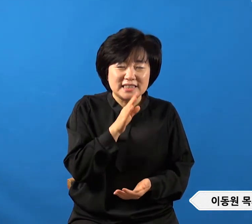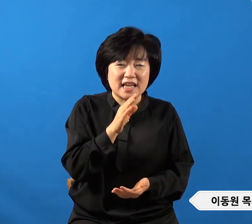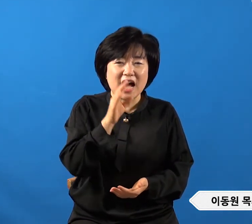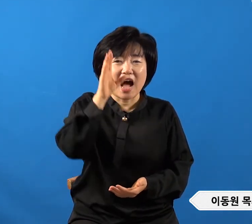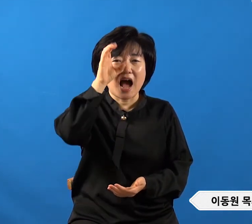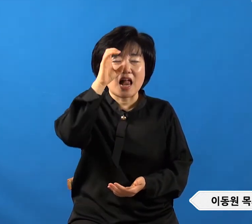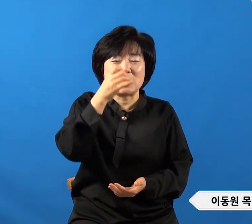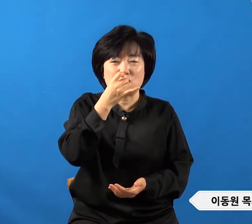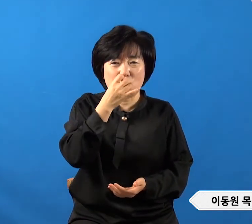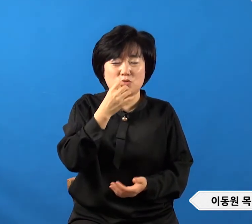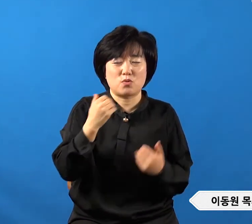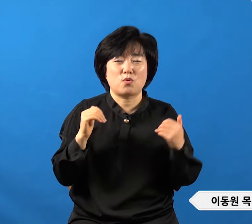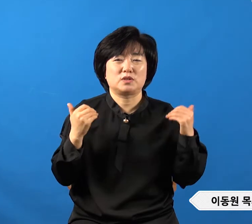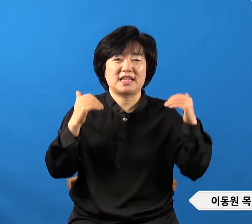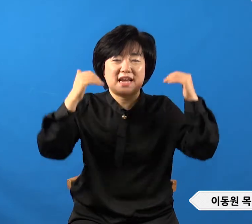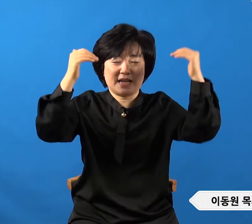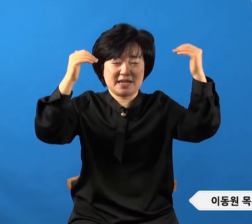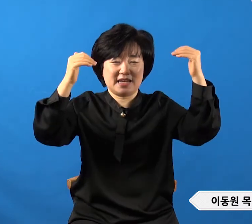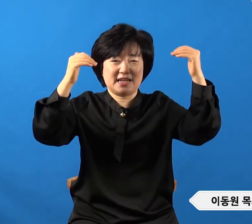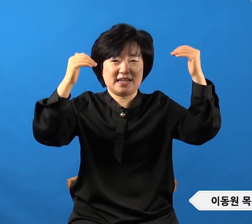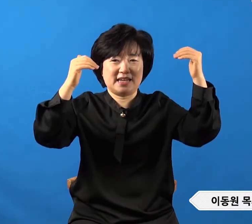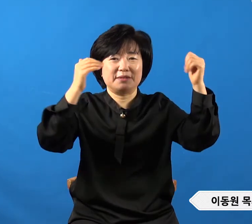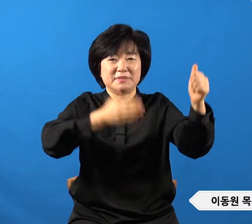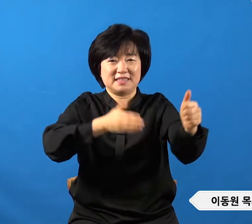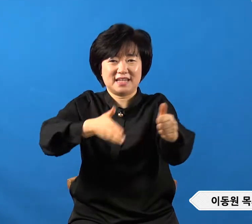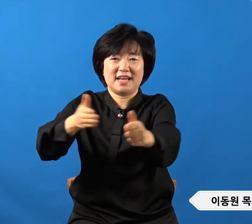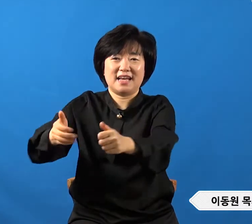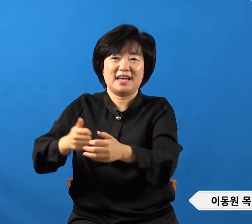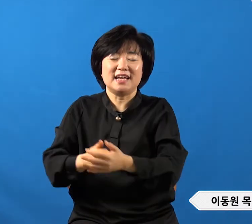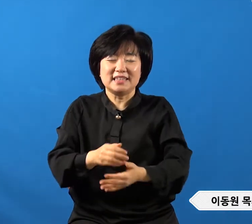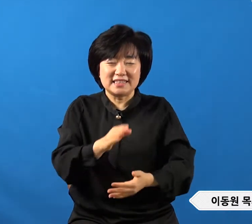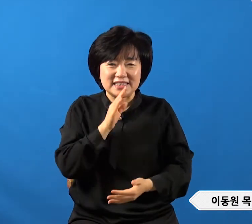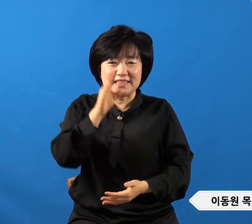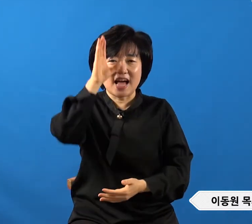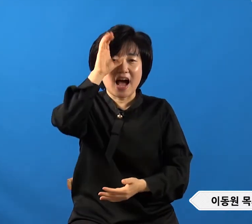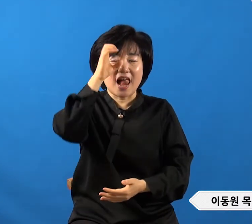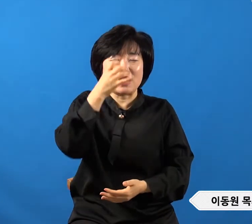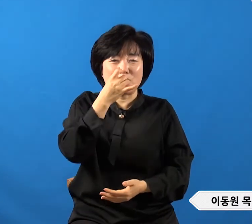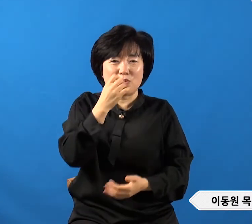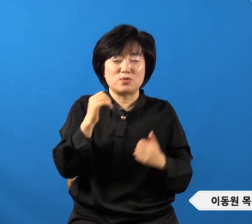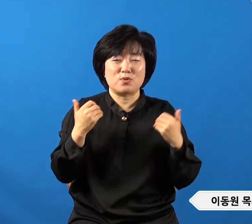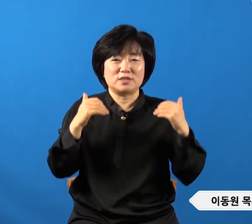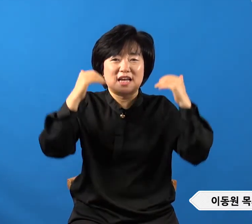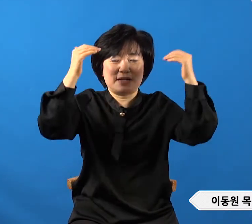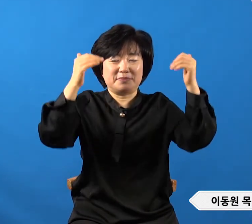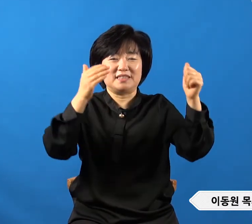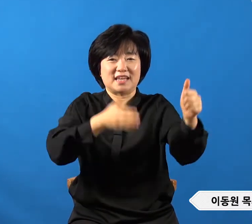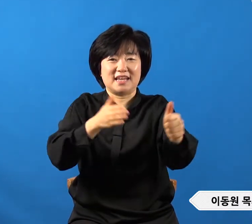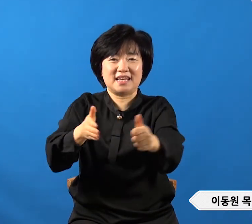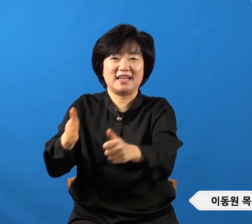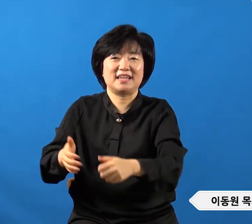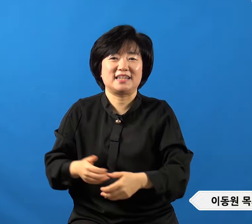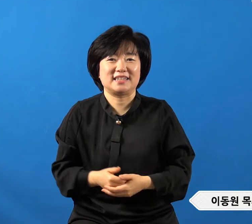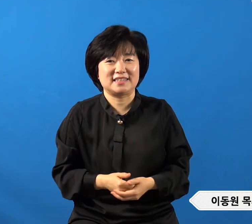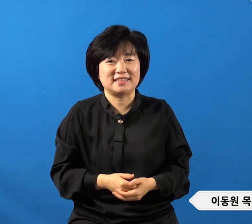진짜 알곡으로 자라갑시다. 진짜 알곡으로 자라갑시다. 시작. 진짜 알곡으로 자라갑시다.